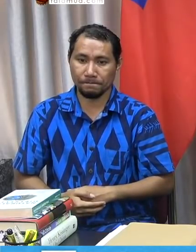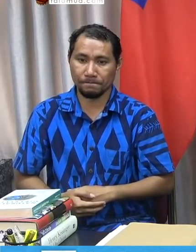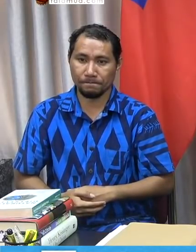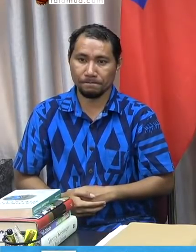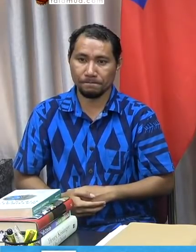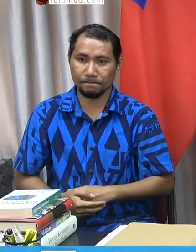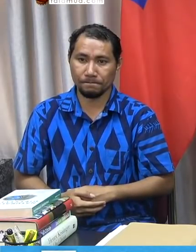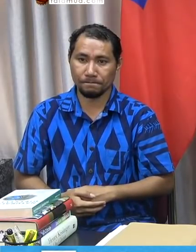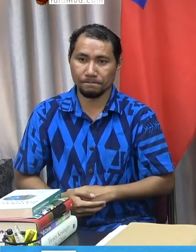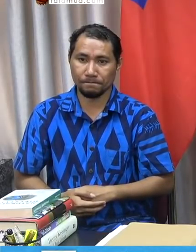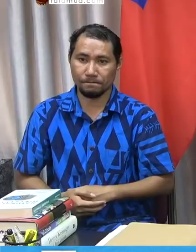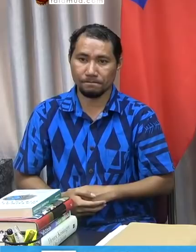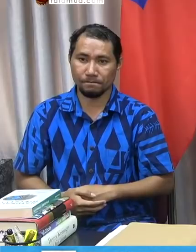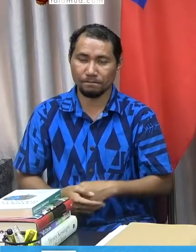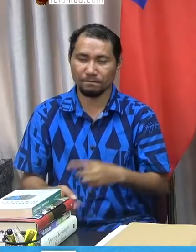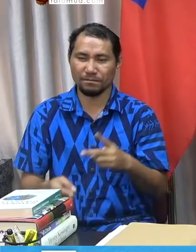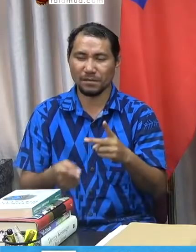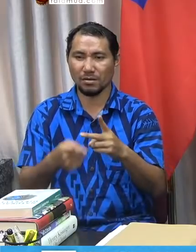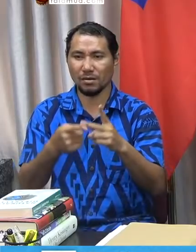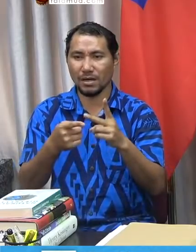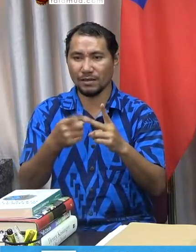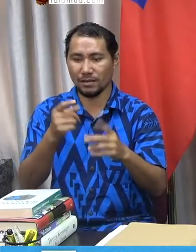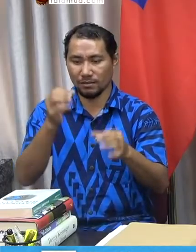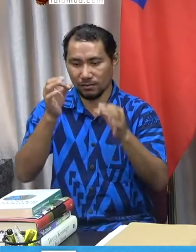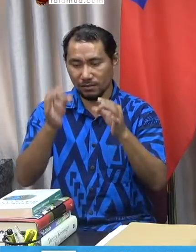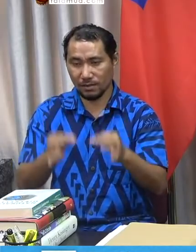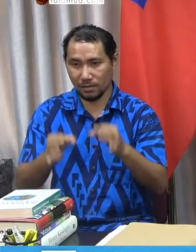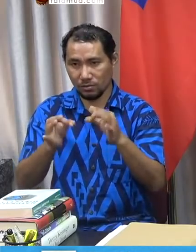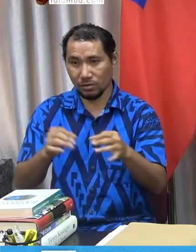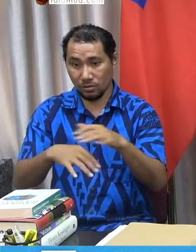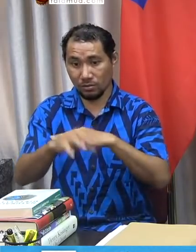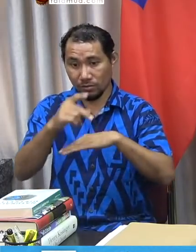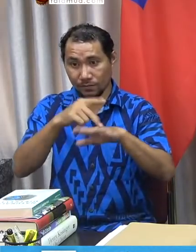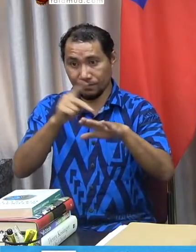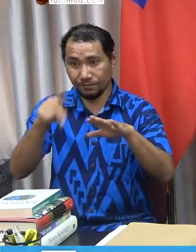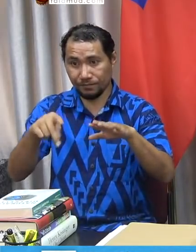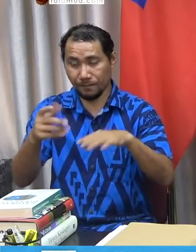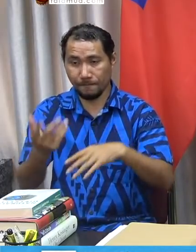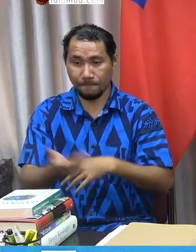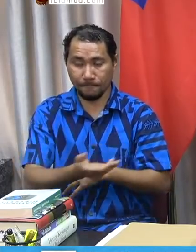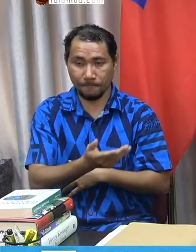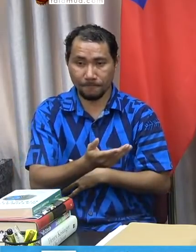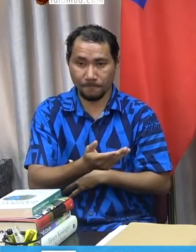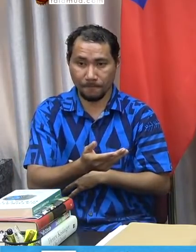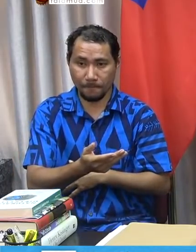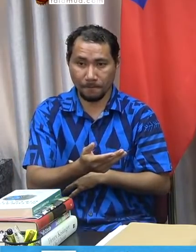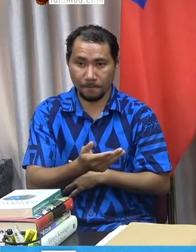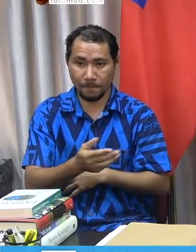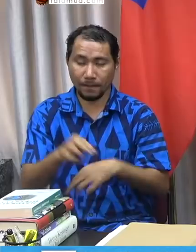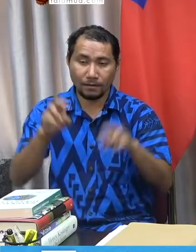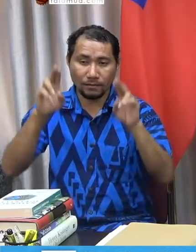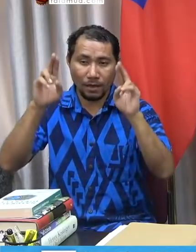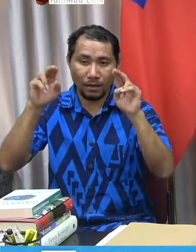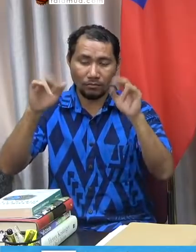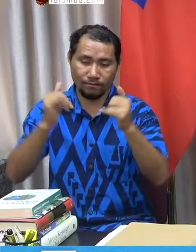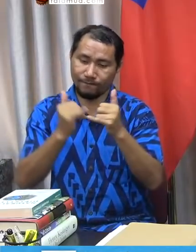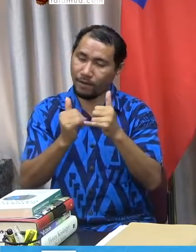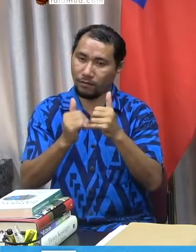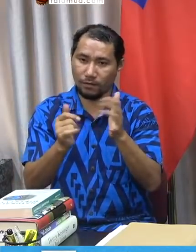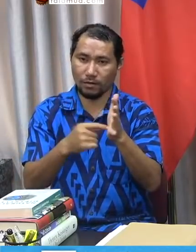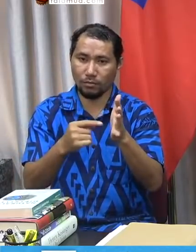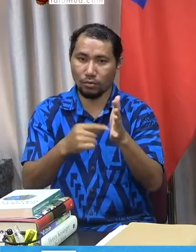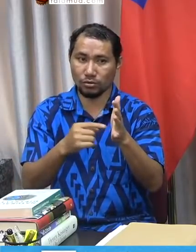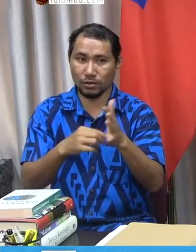nisi o whai unga le kapineta a tonu o se mata upu e tā ua mo le au